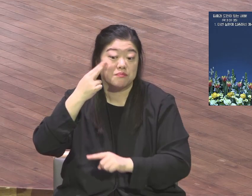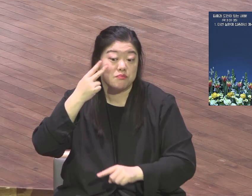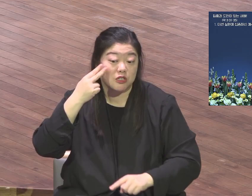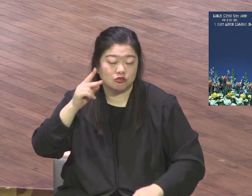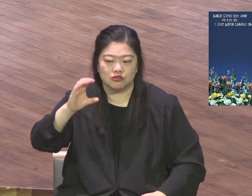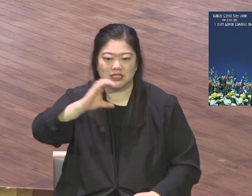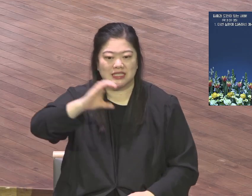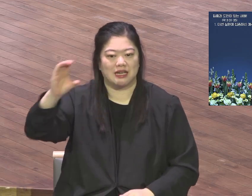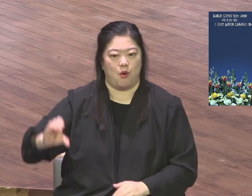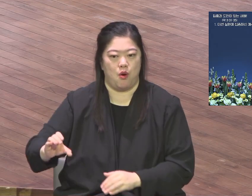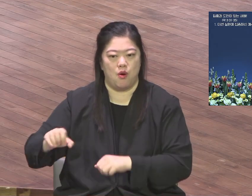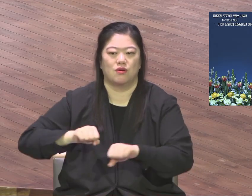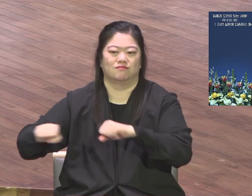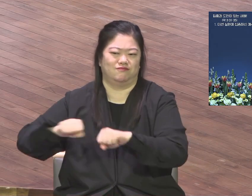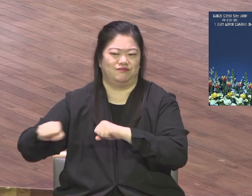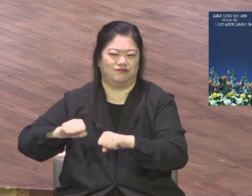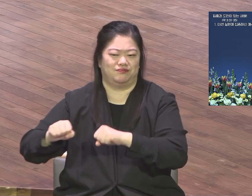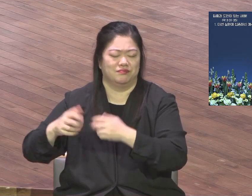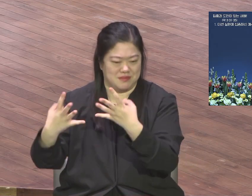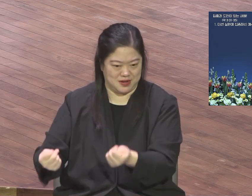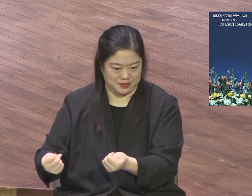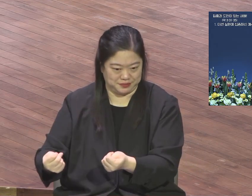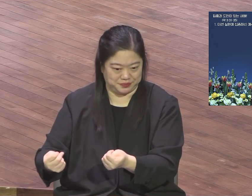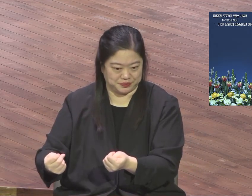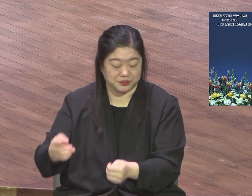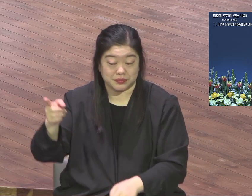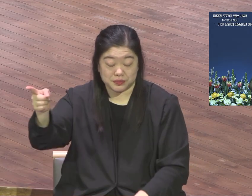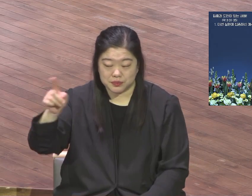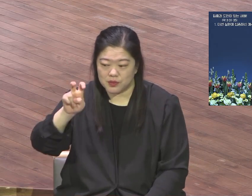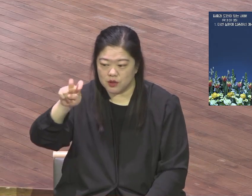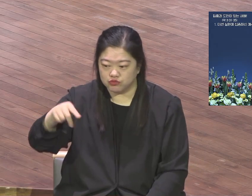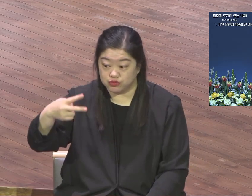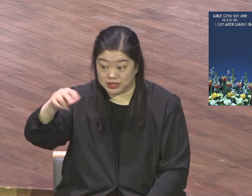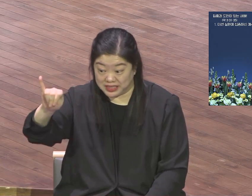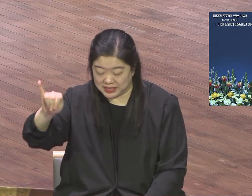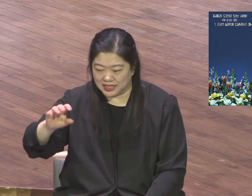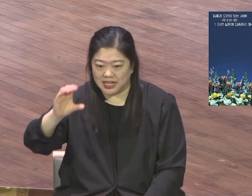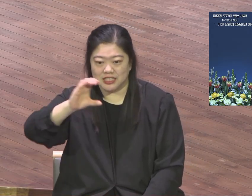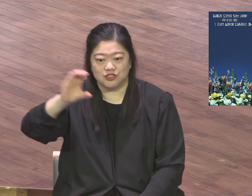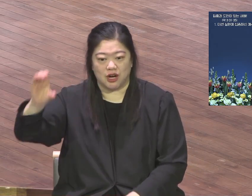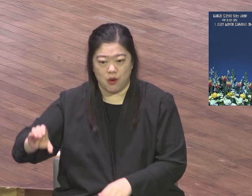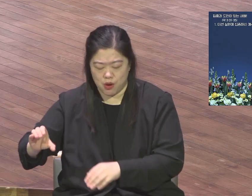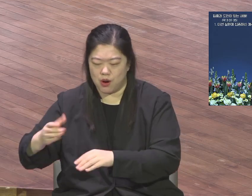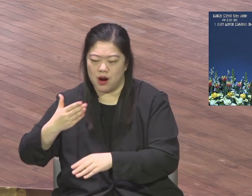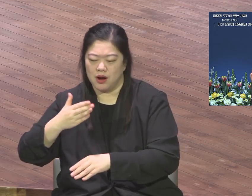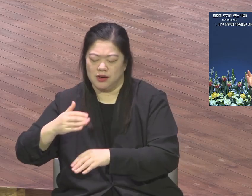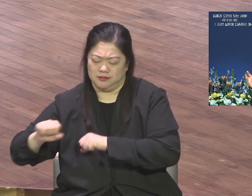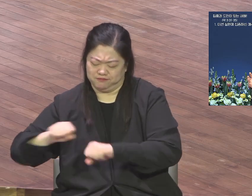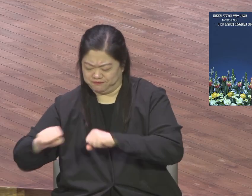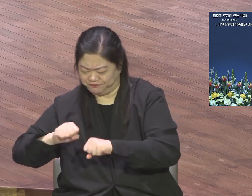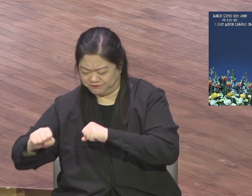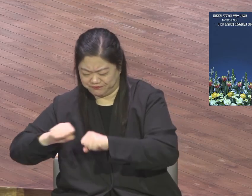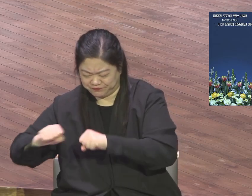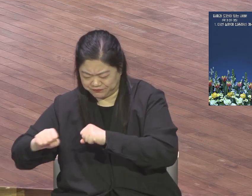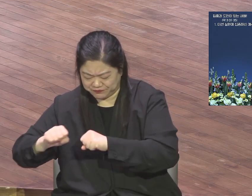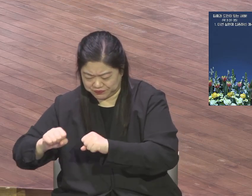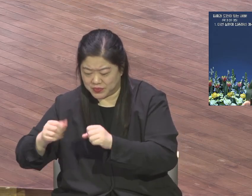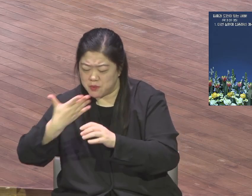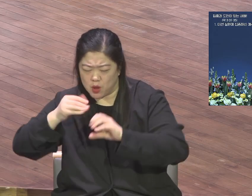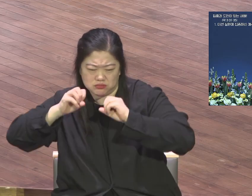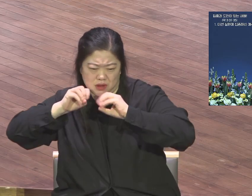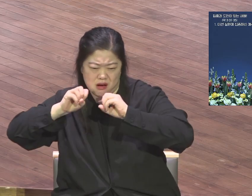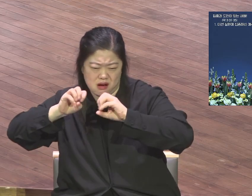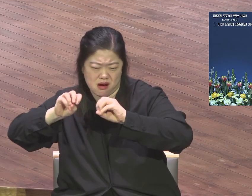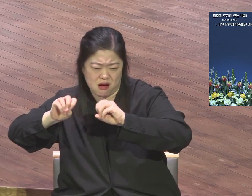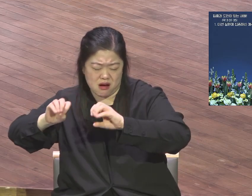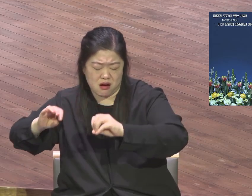고도 시순공 출신입니다. 그런데 이 은혜를 받고 성령 받아가지고 막 목사가 되고 막 이 미국 전역을 그냥 확